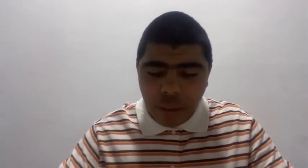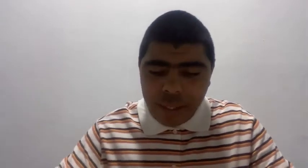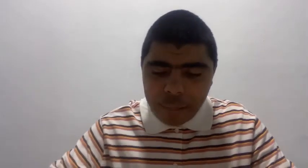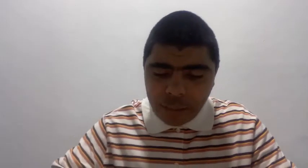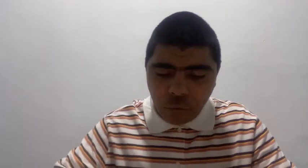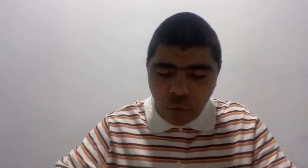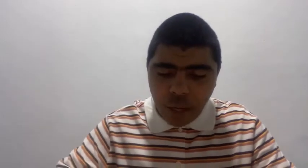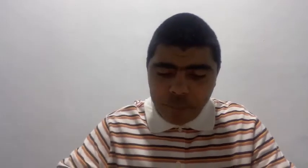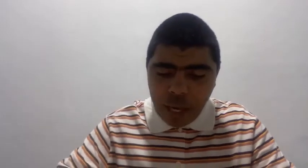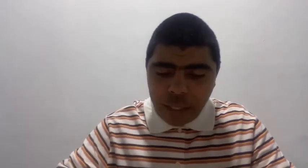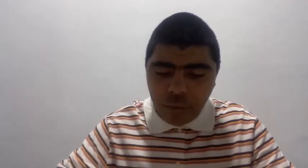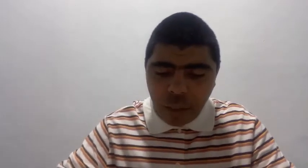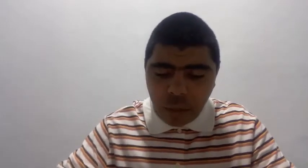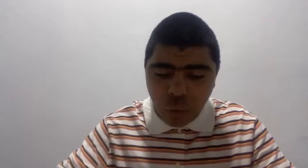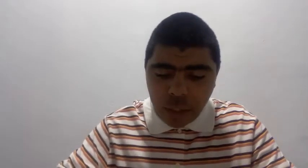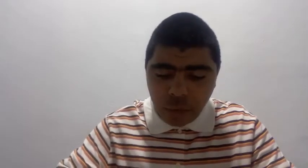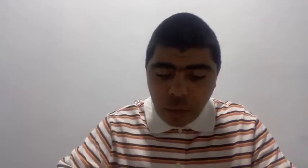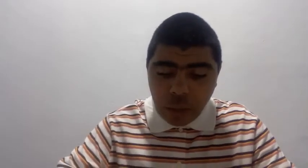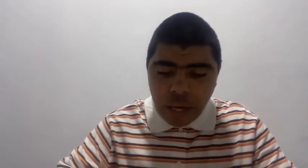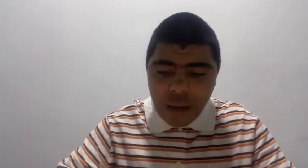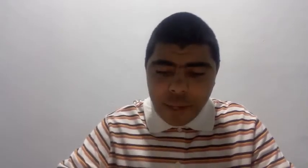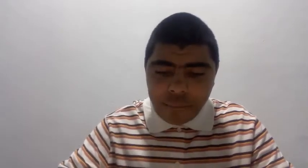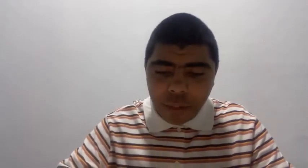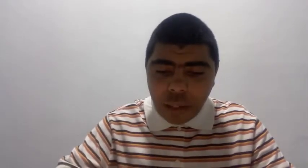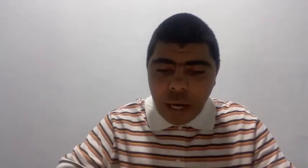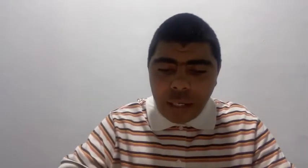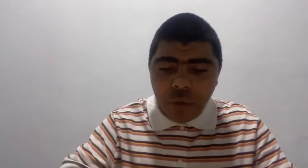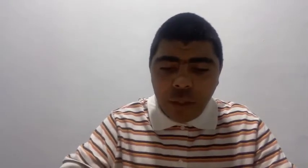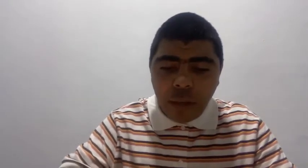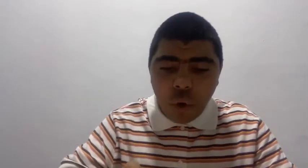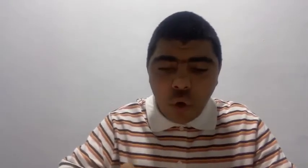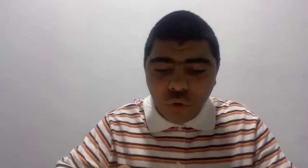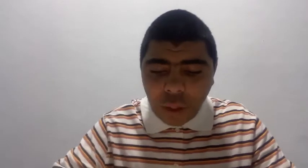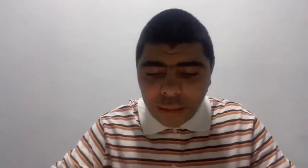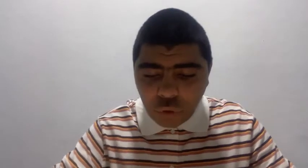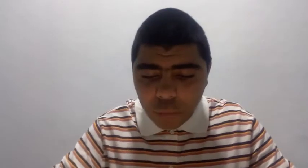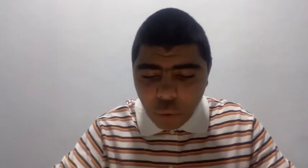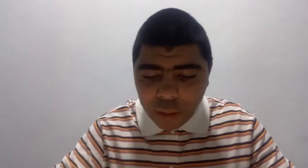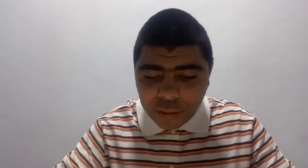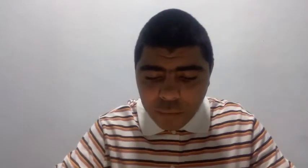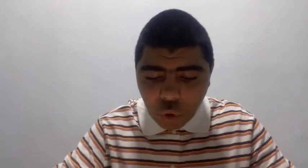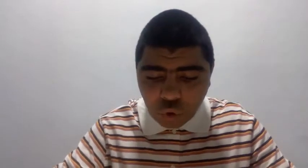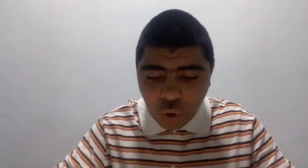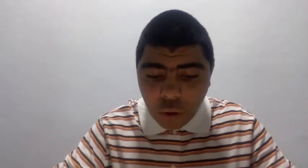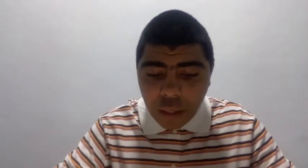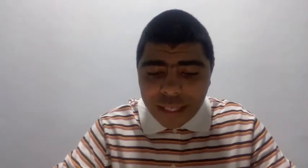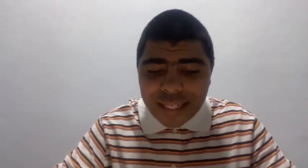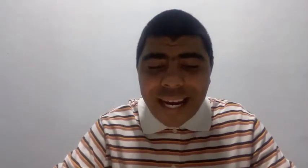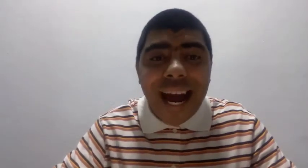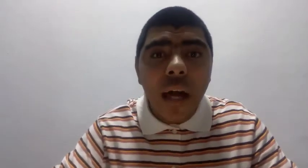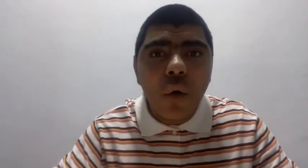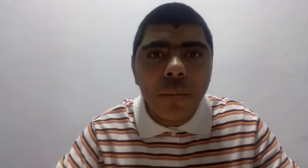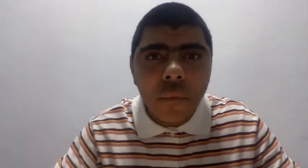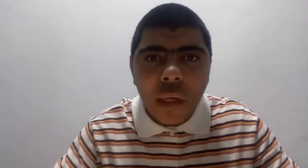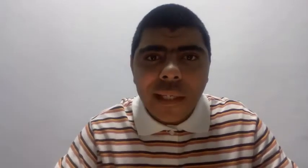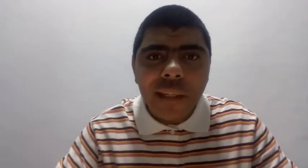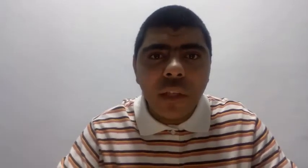amada pastora Alicia Ruiz. Amén. Aleluya. Estamos contentos por este hermoso regalo que el Señor